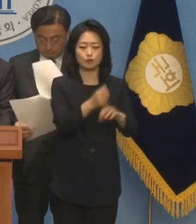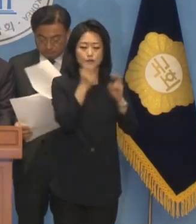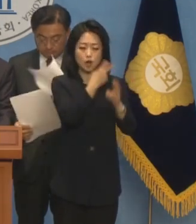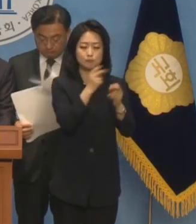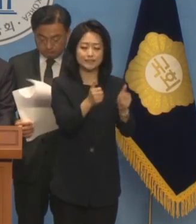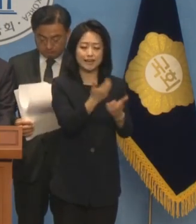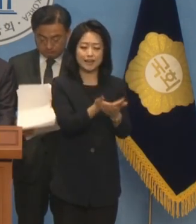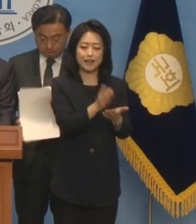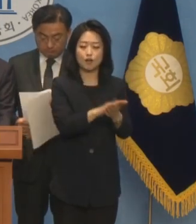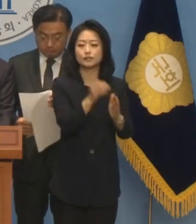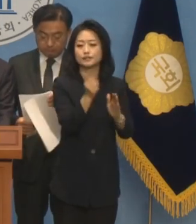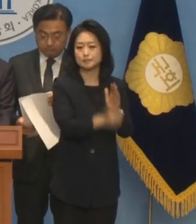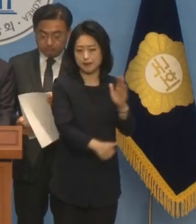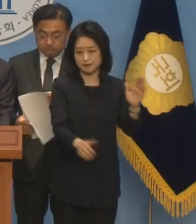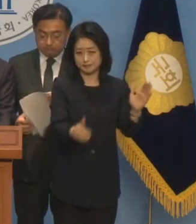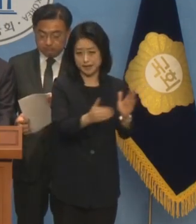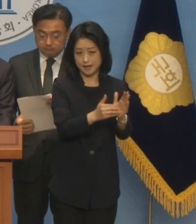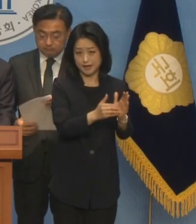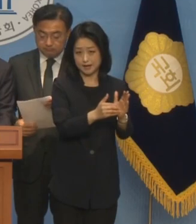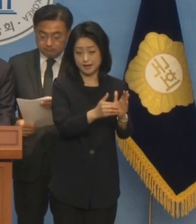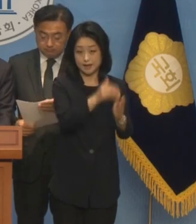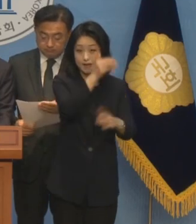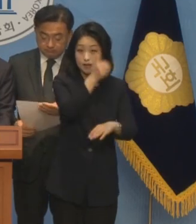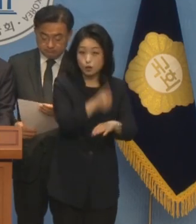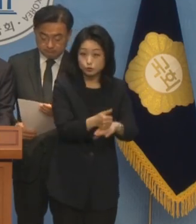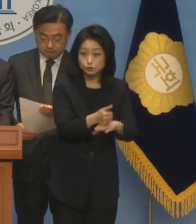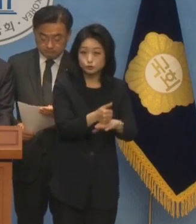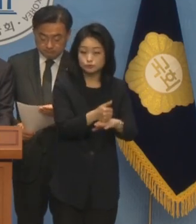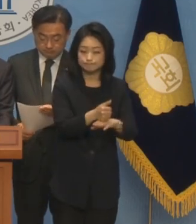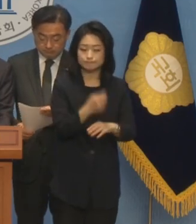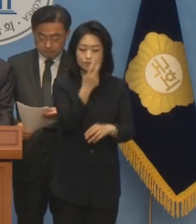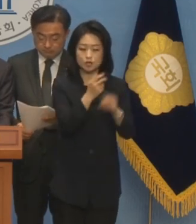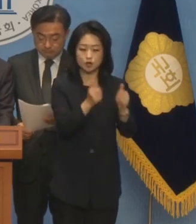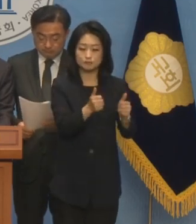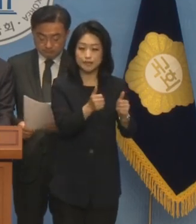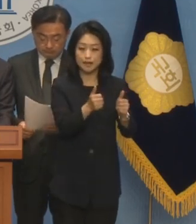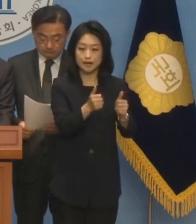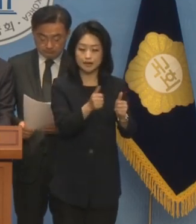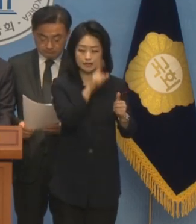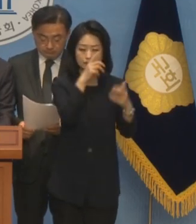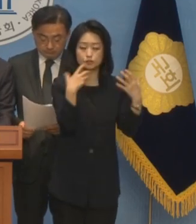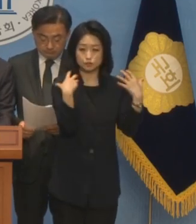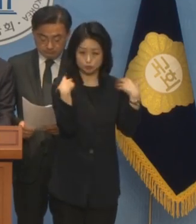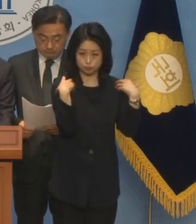국회가 검찰개혁에 실패한 후과는 검찰 정권